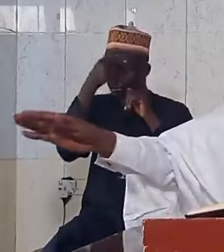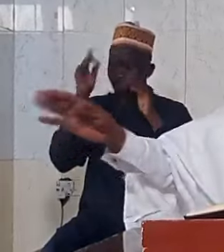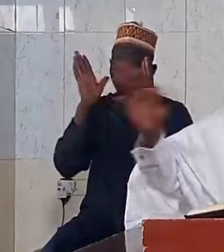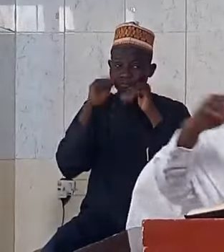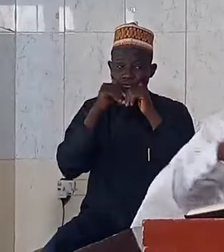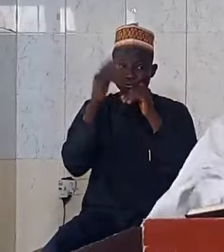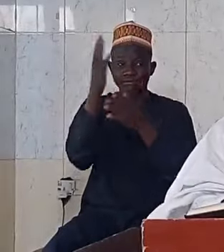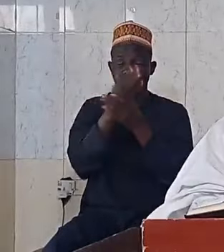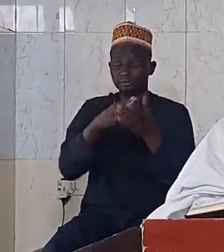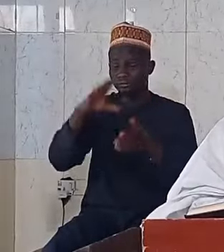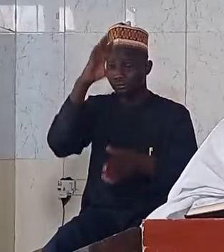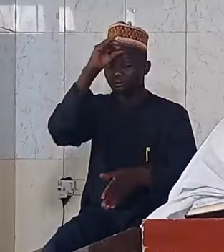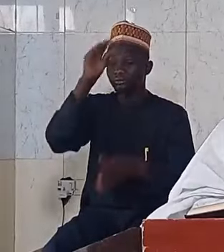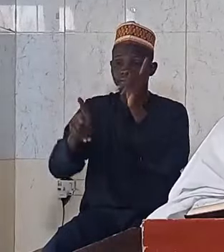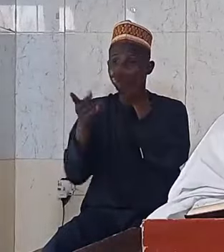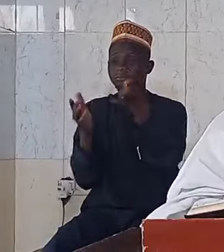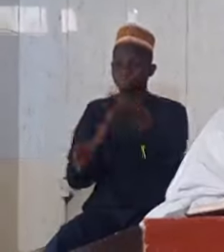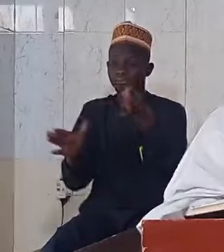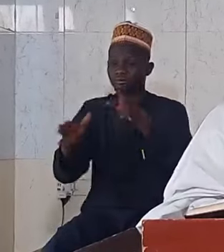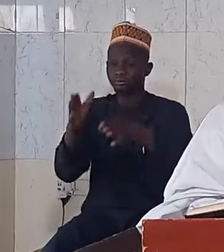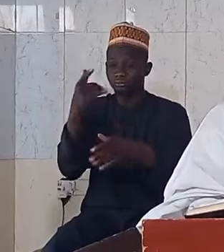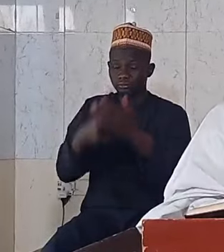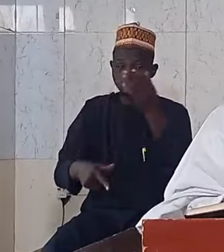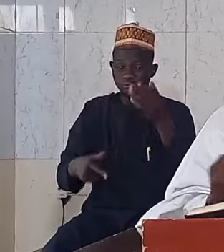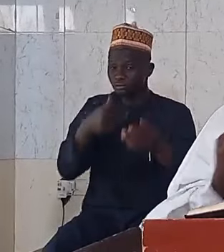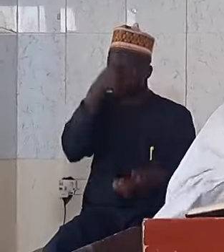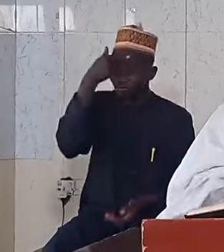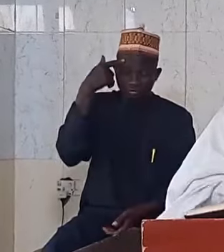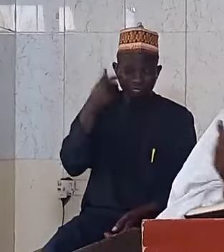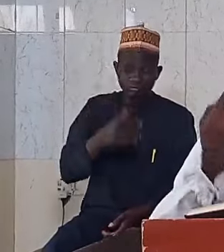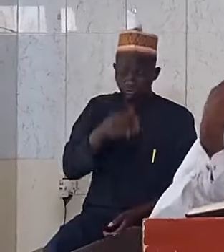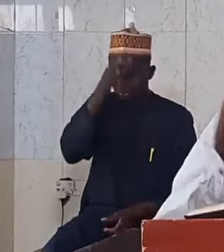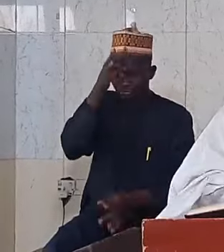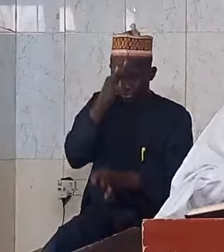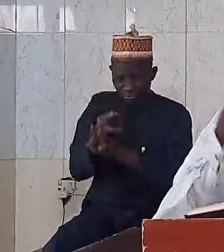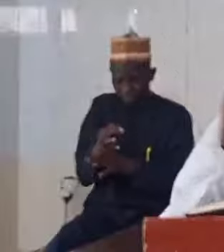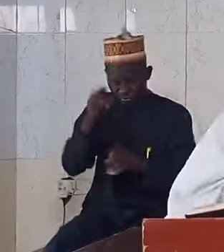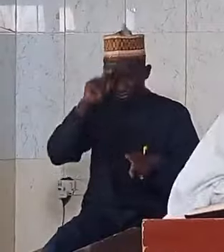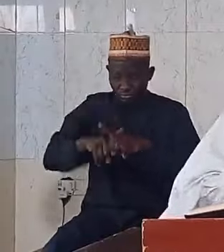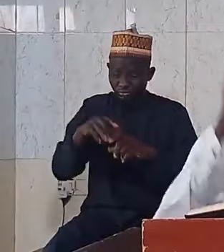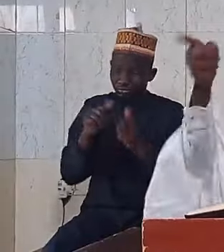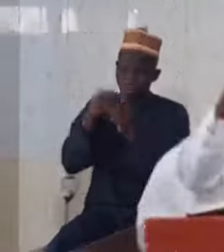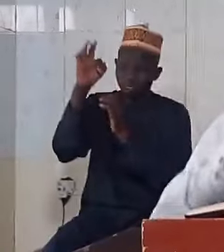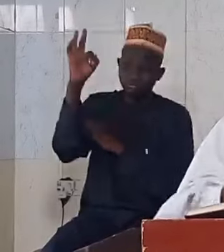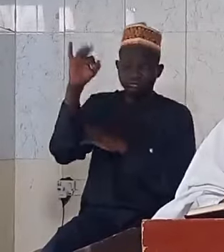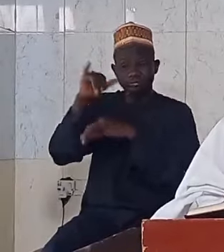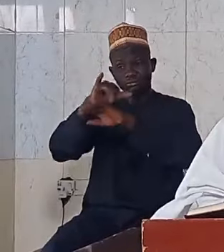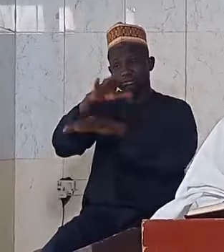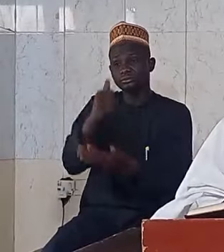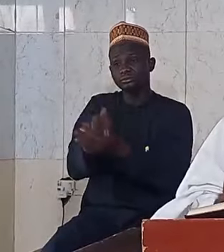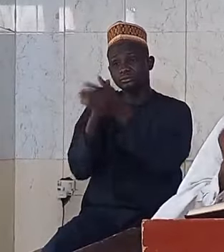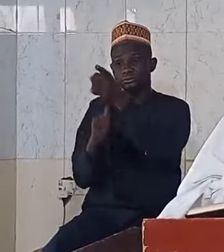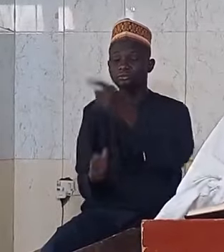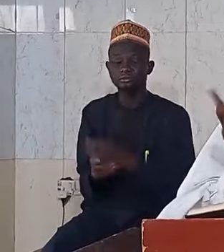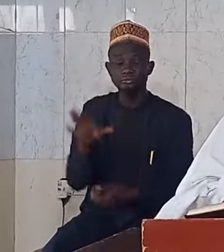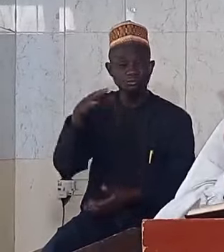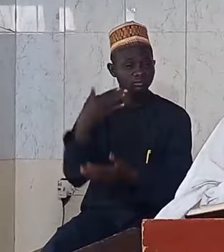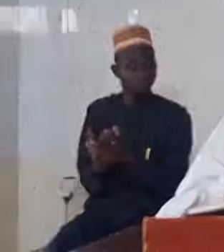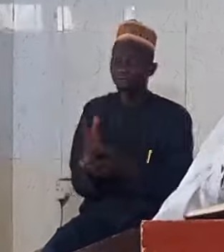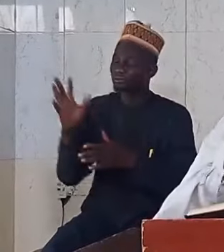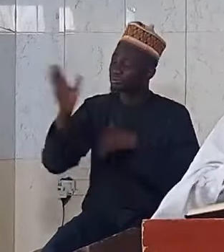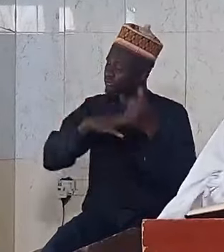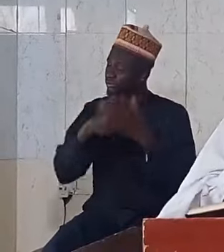labarin sai dai suga kai yana faduwa me ya jawo wannan imani da yaqini da Allah sai Allah ya taimake ka duk